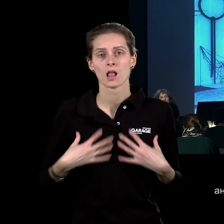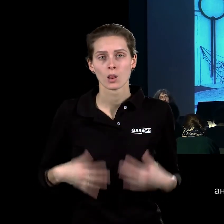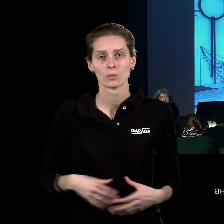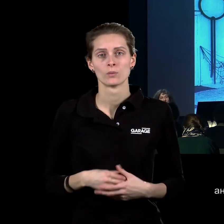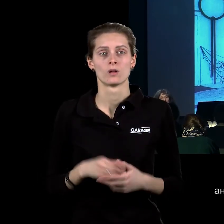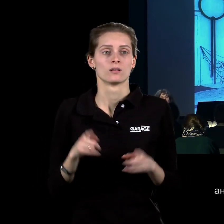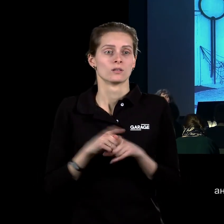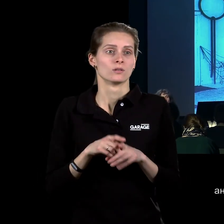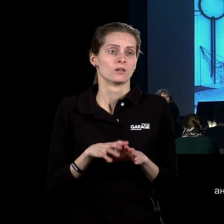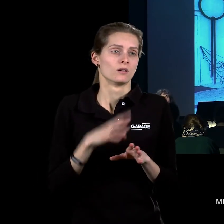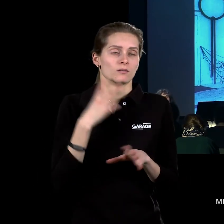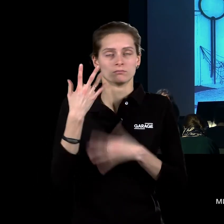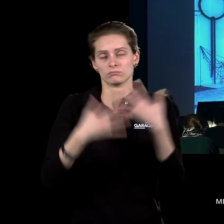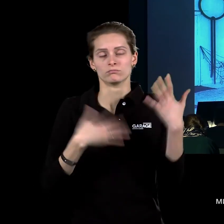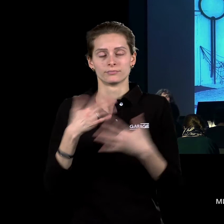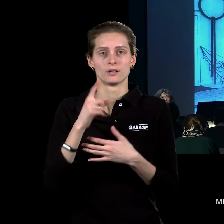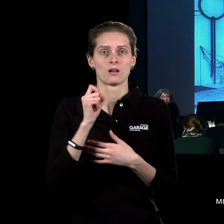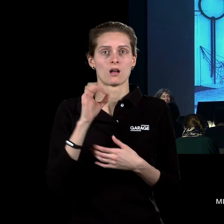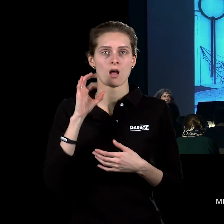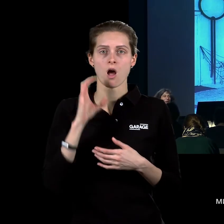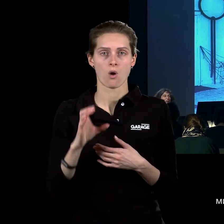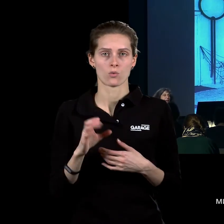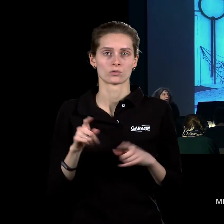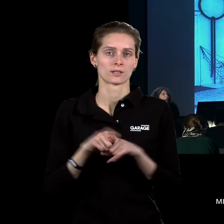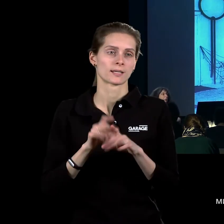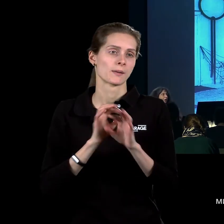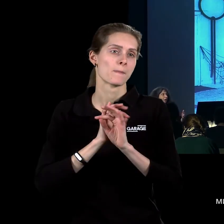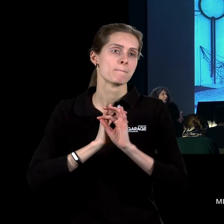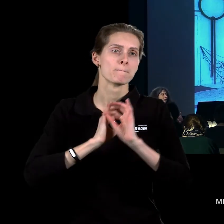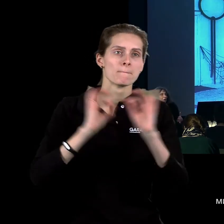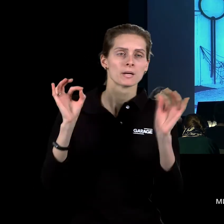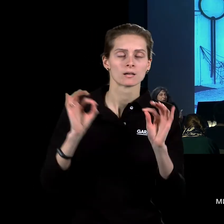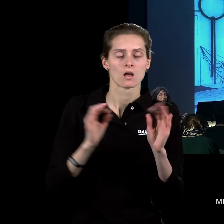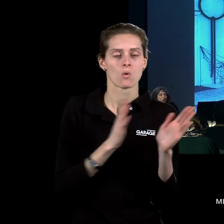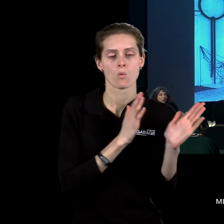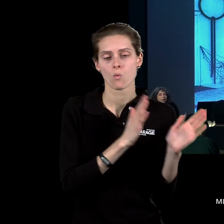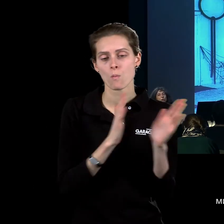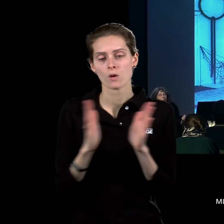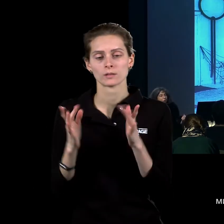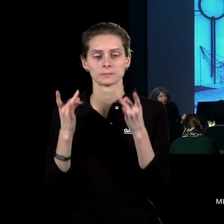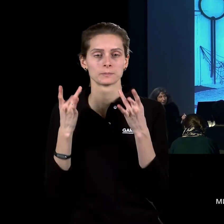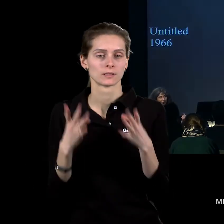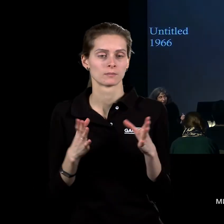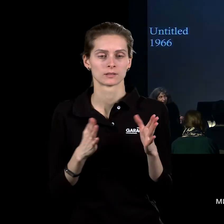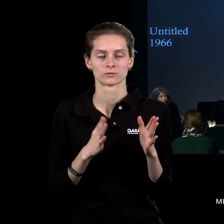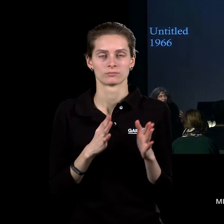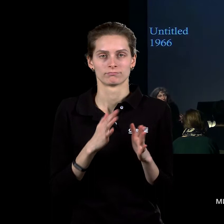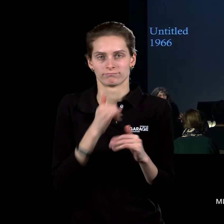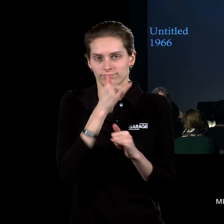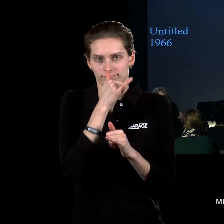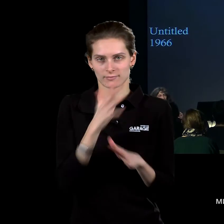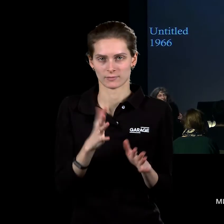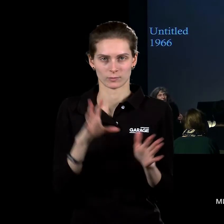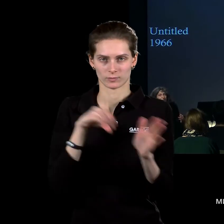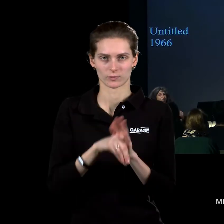конечно, хаоса, который в этом заложен, который ни в какие эти прекрасные упорядоченные минималистические схемы не может вписаться. Как бы